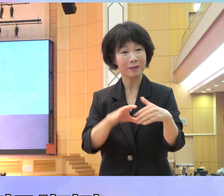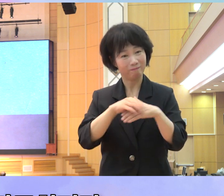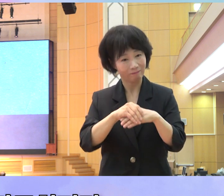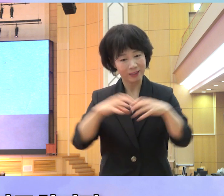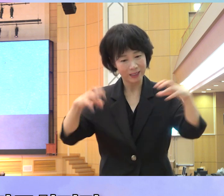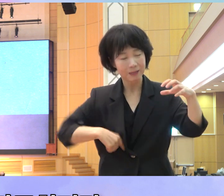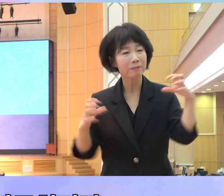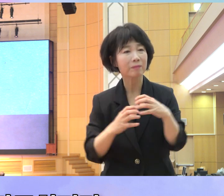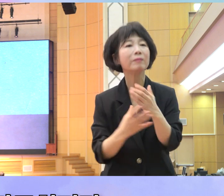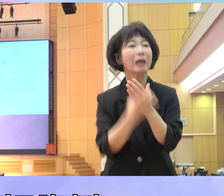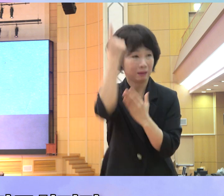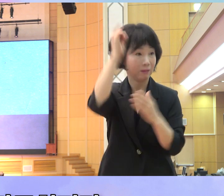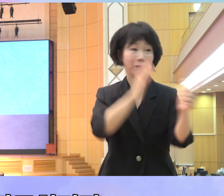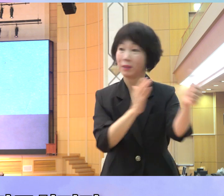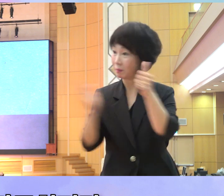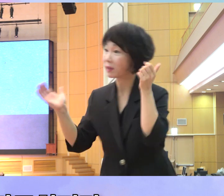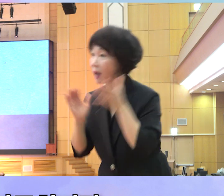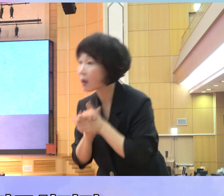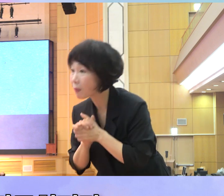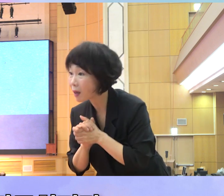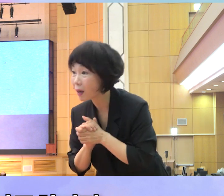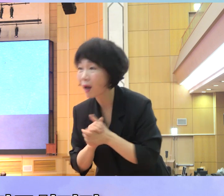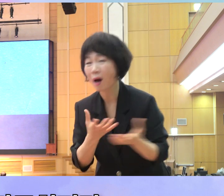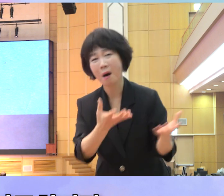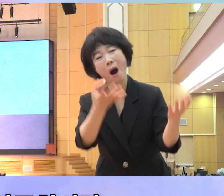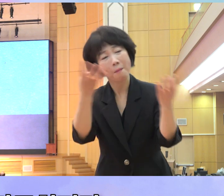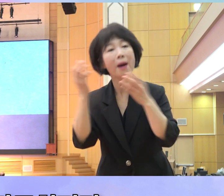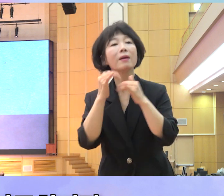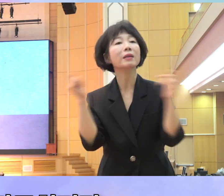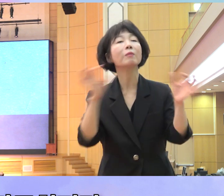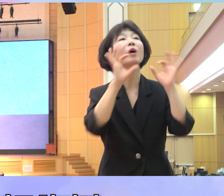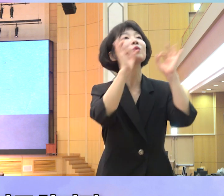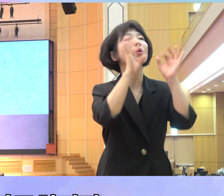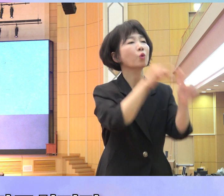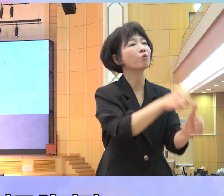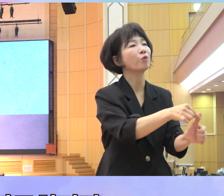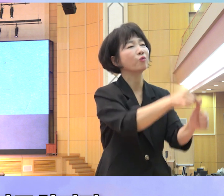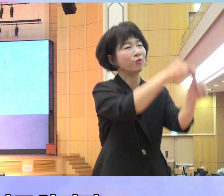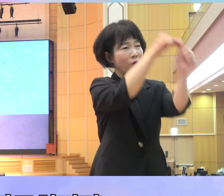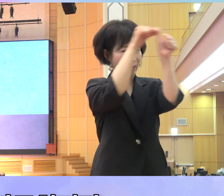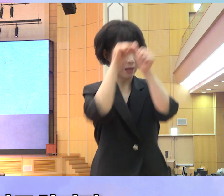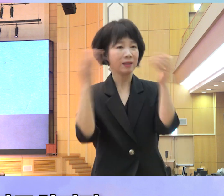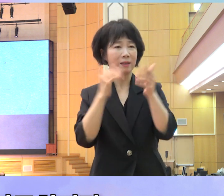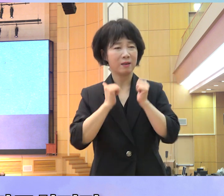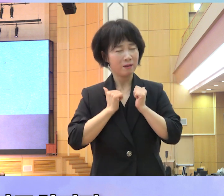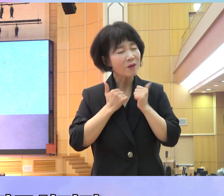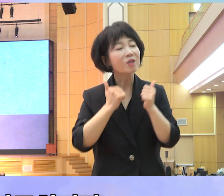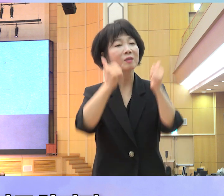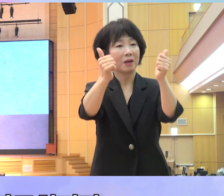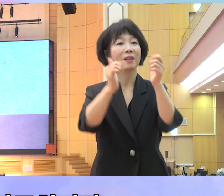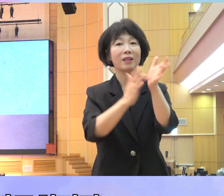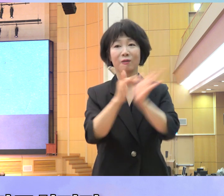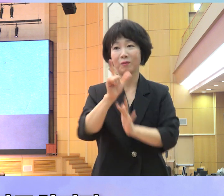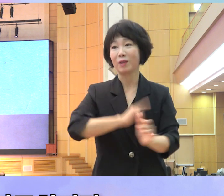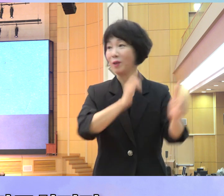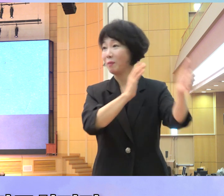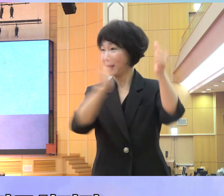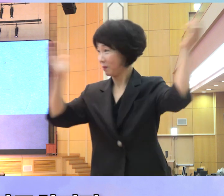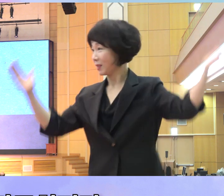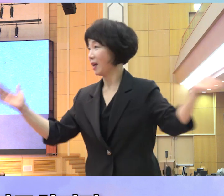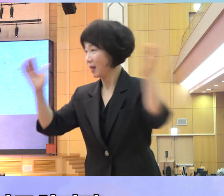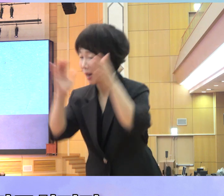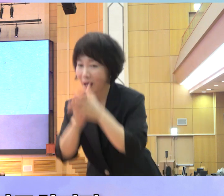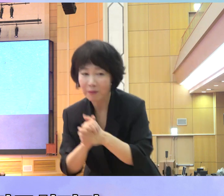손잡고 힘내서 많은 사람들 복음으로 이끌고 같이 동력하는 여러분 동력자 되시길